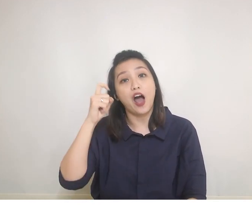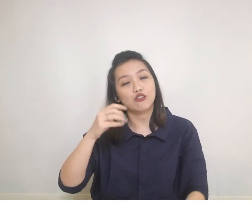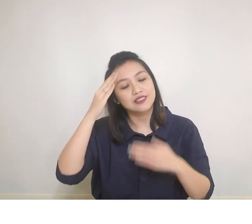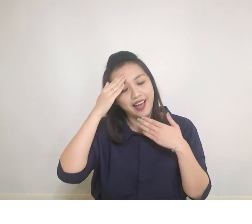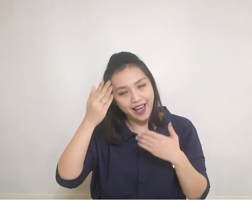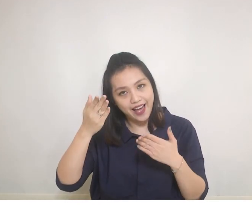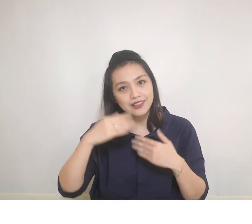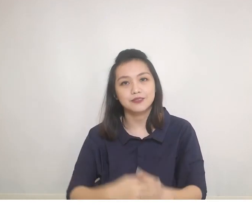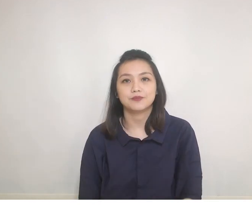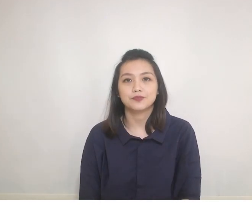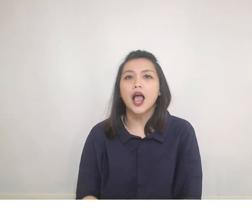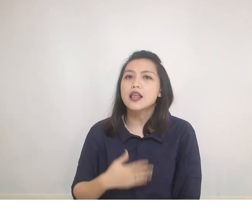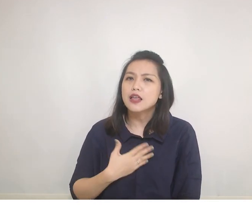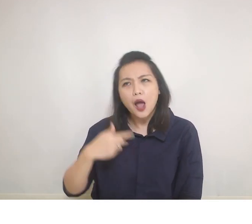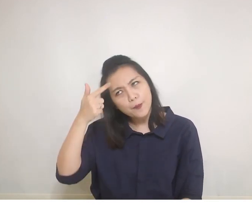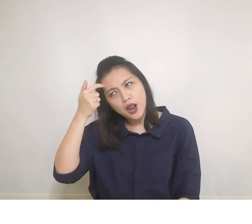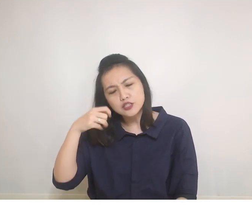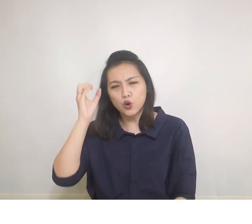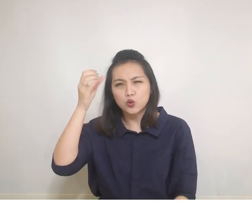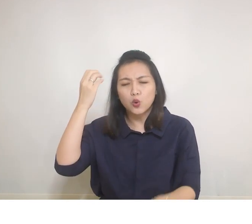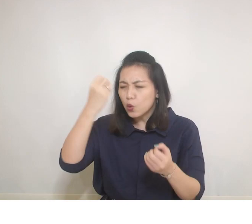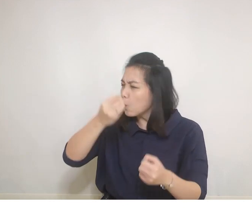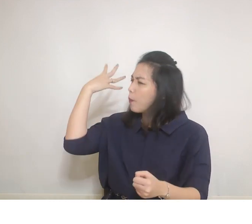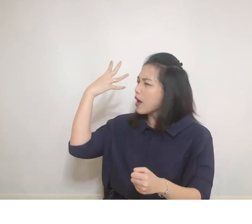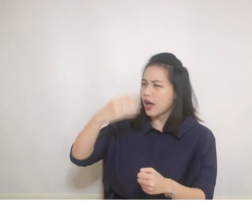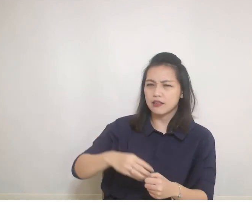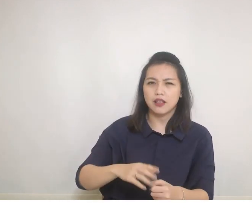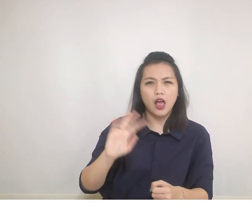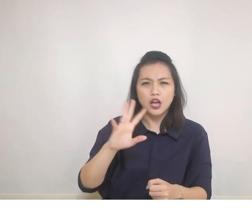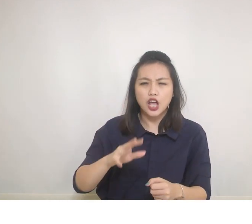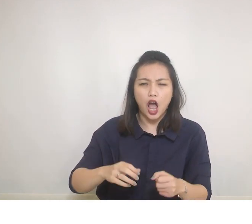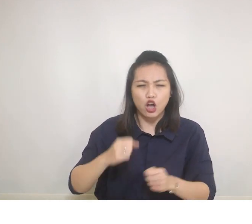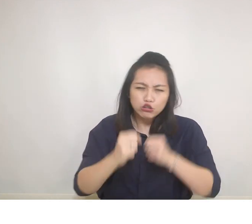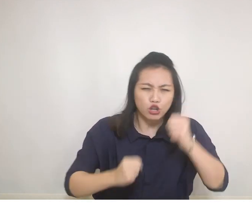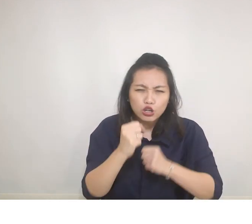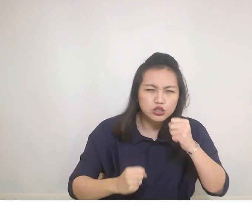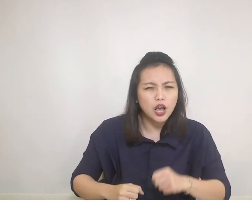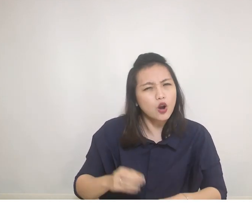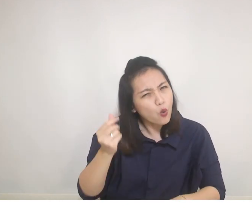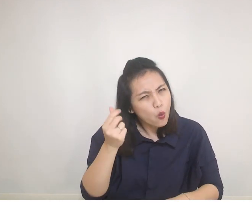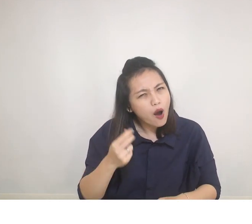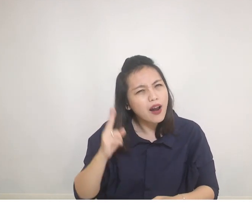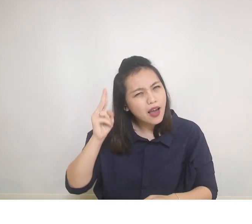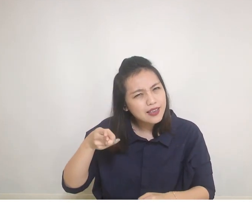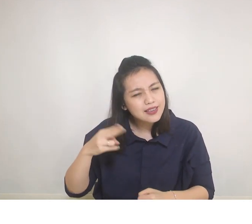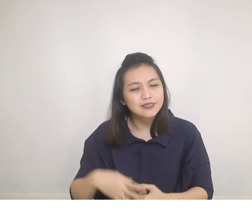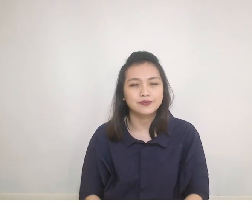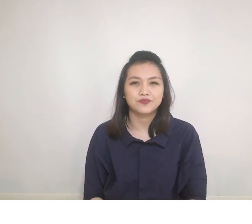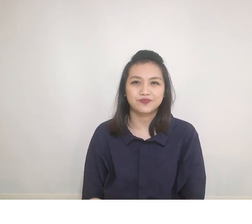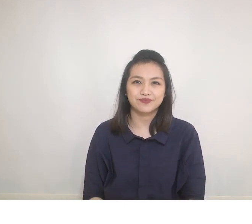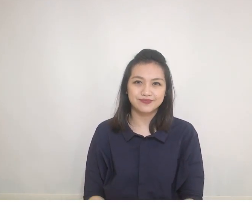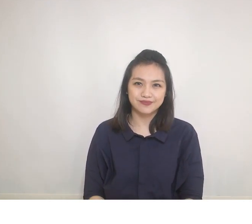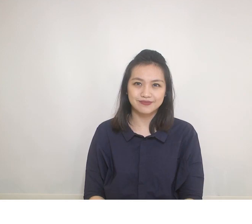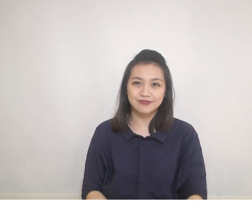kerja. Iya, betul. Untuk jiwa-jiwa. Program, iya, jiwa-jiwa kelihatannya. Ya. Kayaknya kalau datang Pak Adrian tuh selalu dihubungkan sama jiwa-jiwa. Iya, iya. Masih di ACC